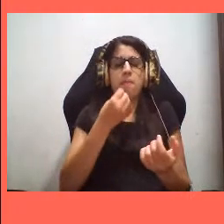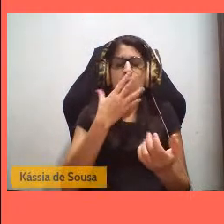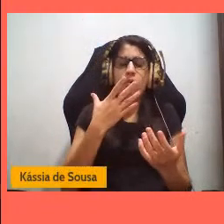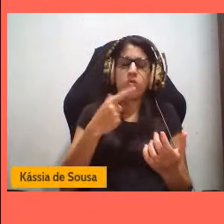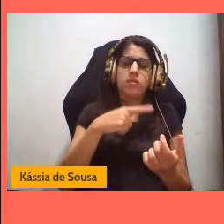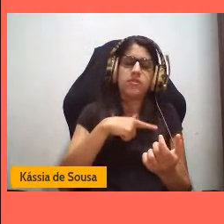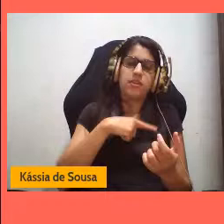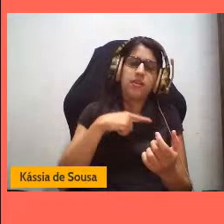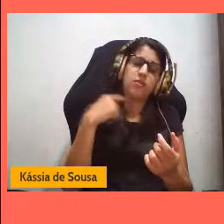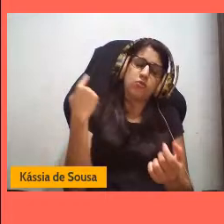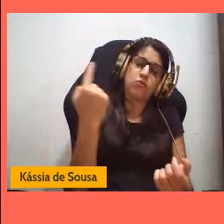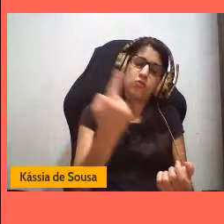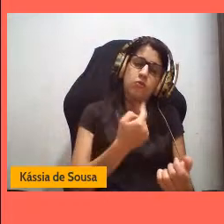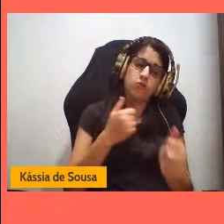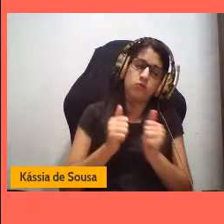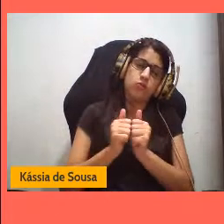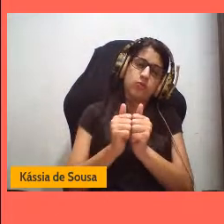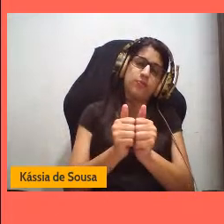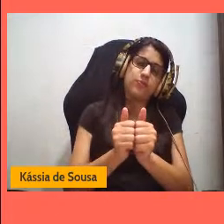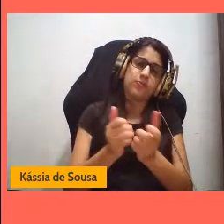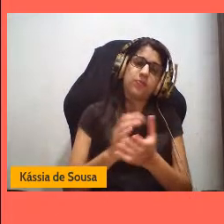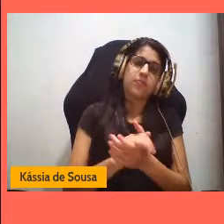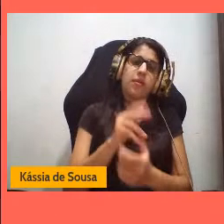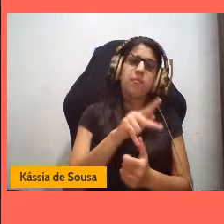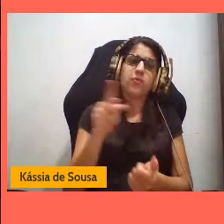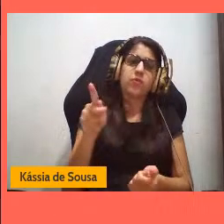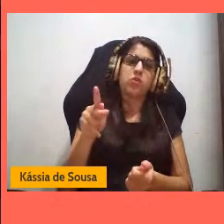Professora Suelma.